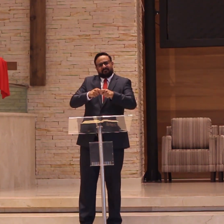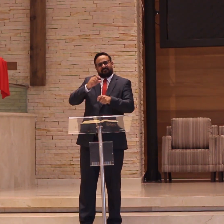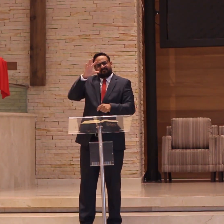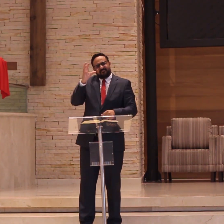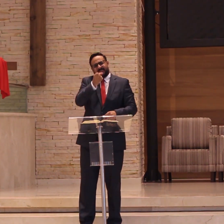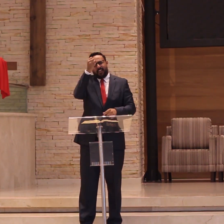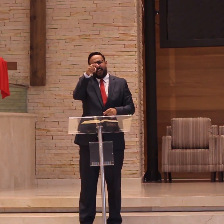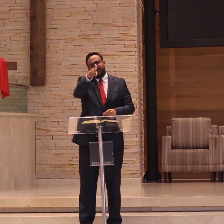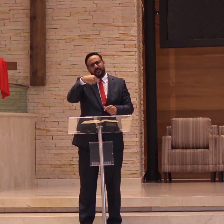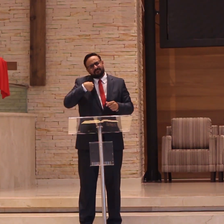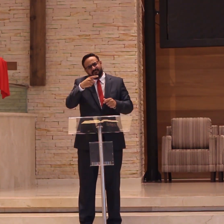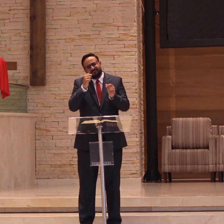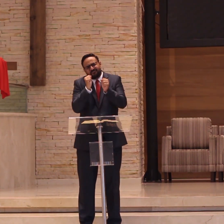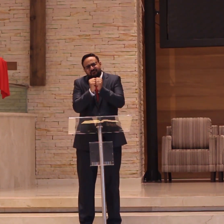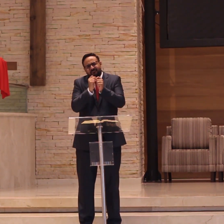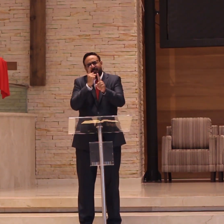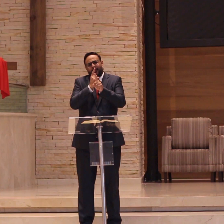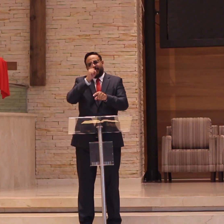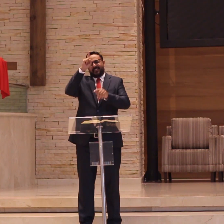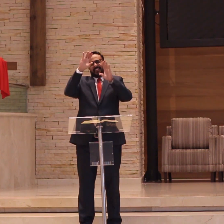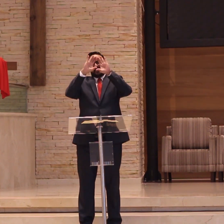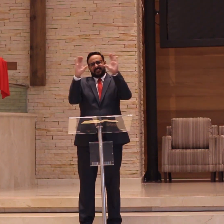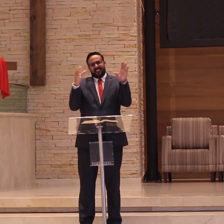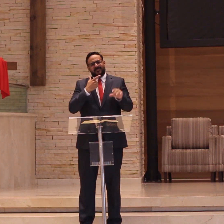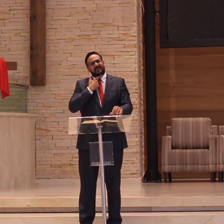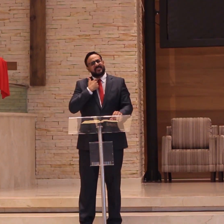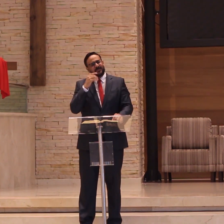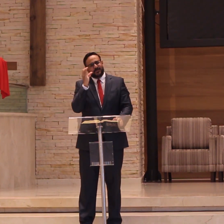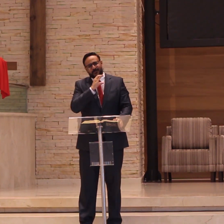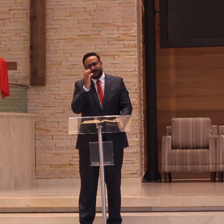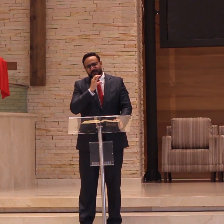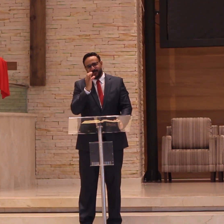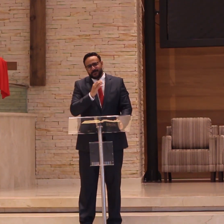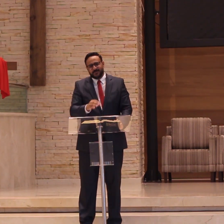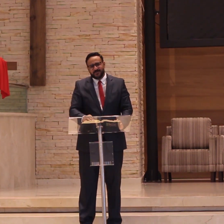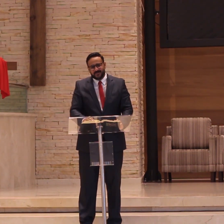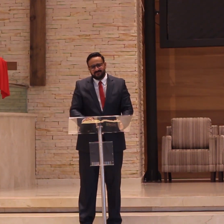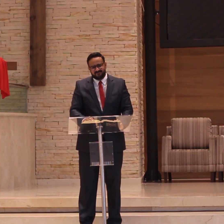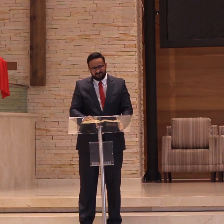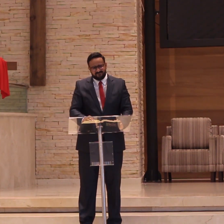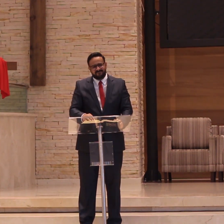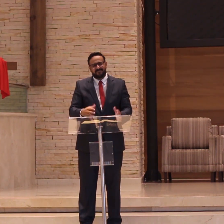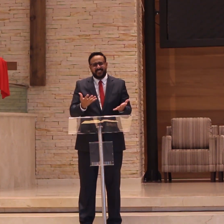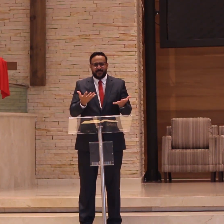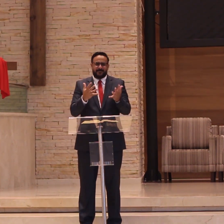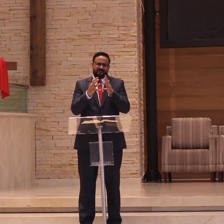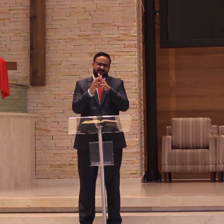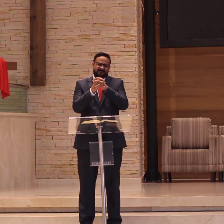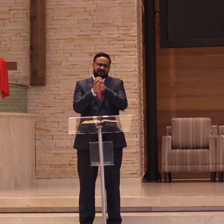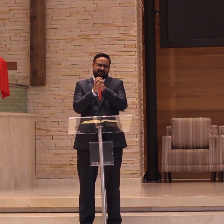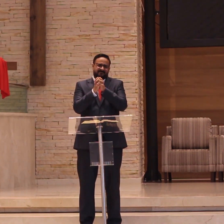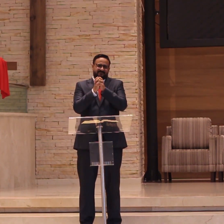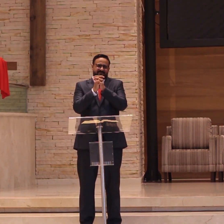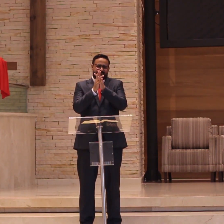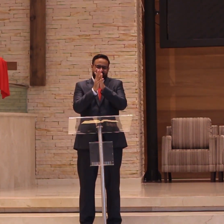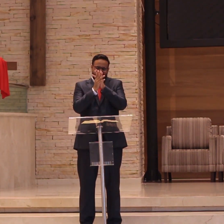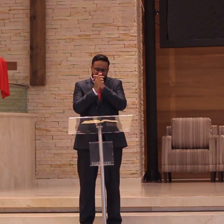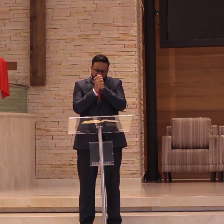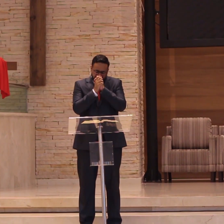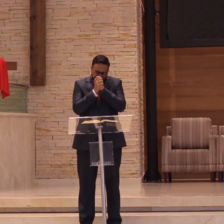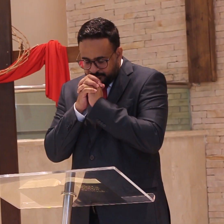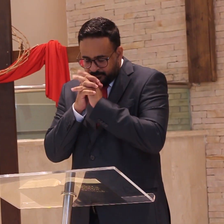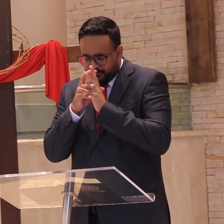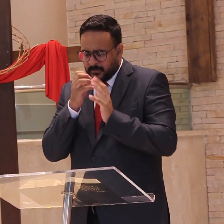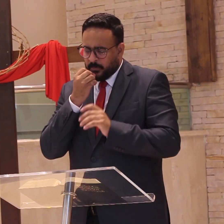espero que você se una a mim nessa fé, nessa confiança, para sermos salvos e nos encontrarmos no céu quando Jesus voltar. Vamos